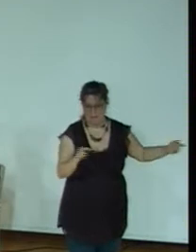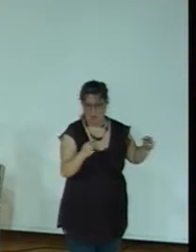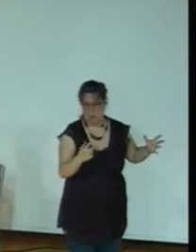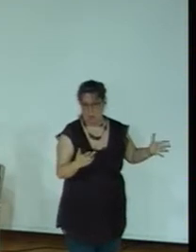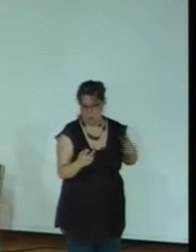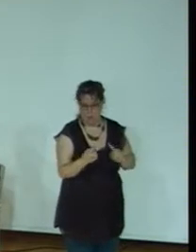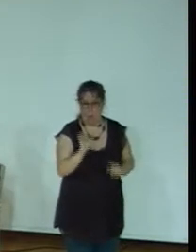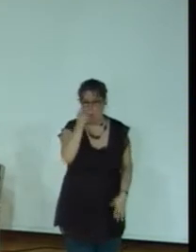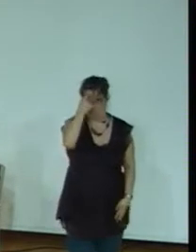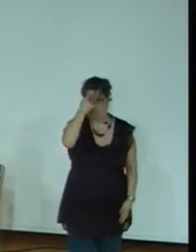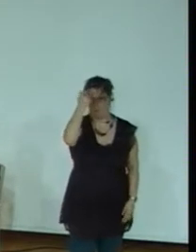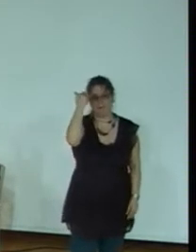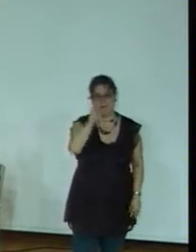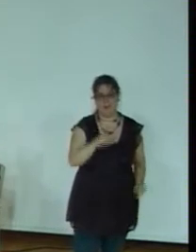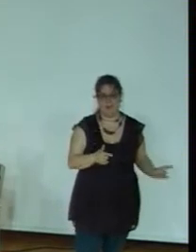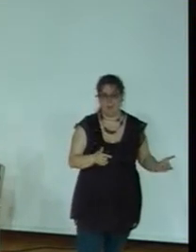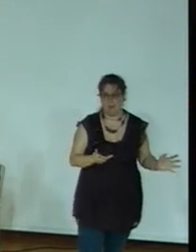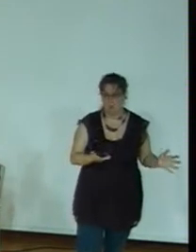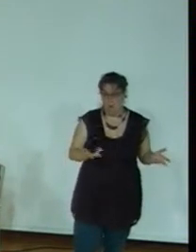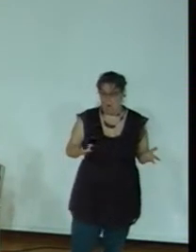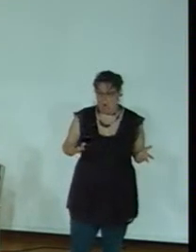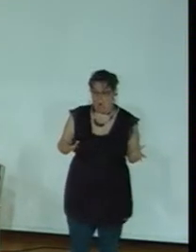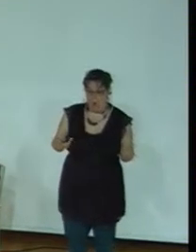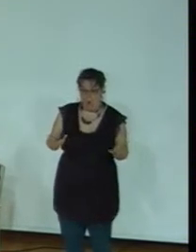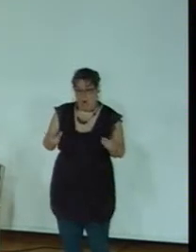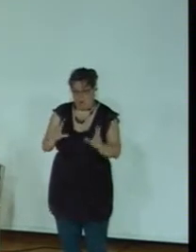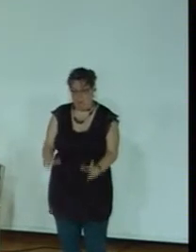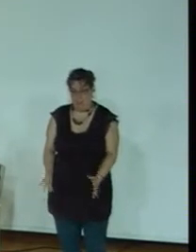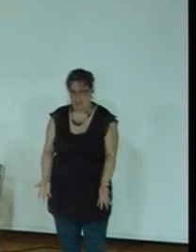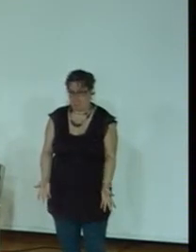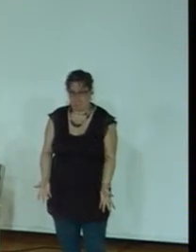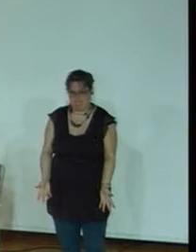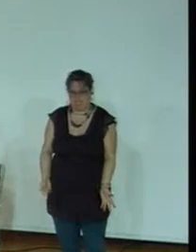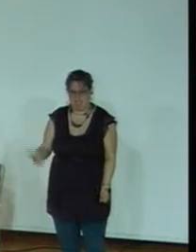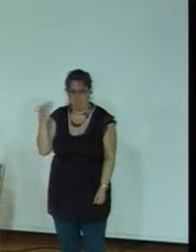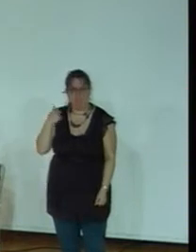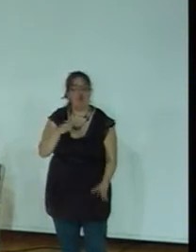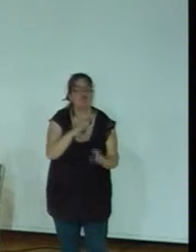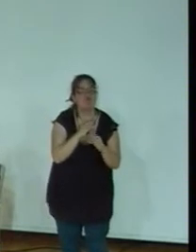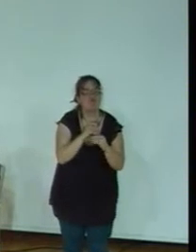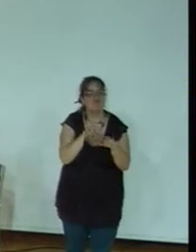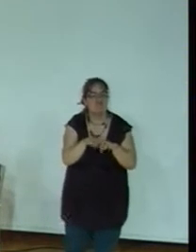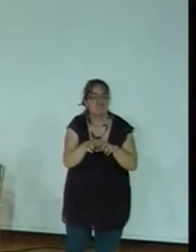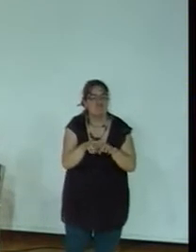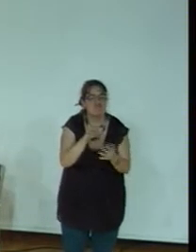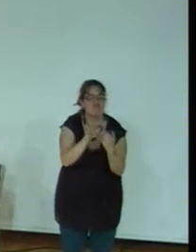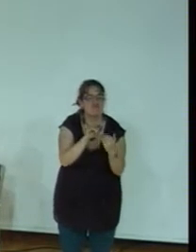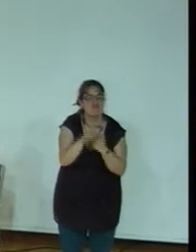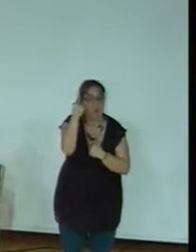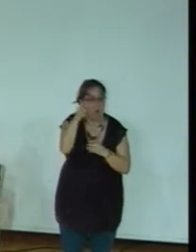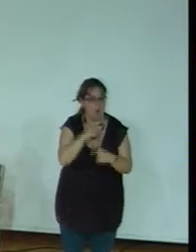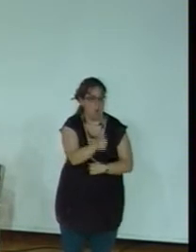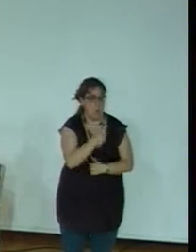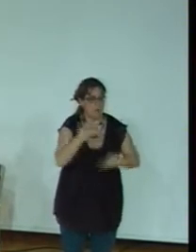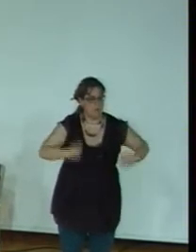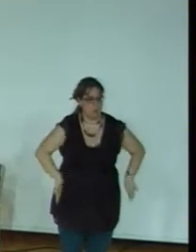journée. Donc ça, cette conscience n'existait pas en informatique avant Snowden, et souvent, elle est toujours pas